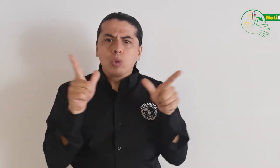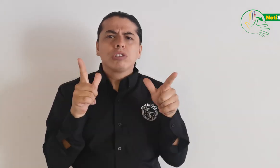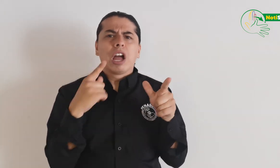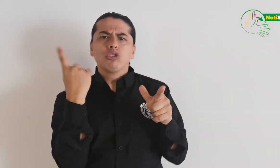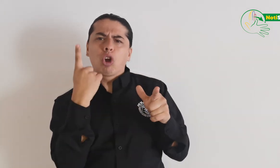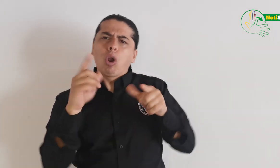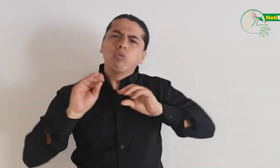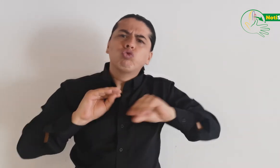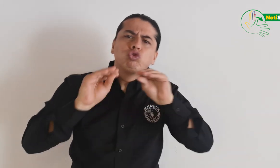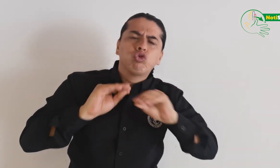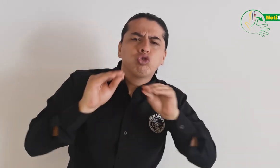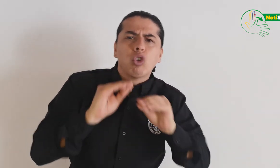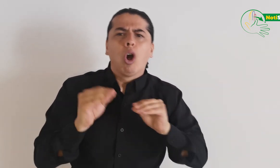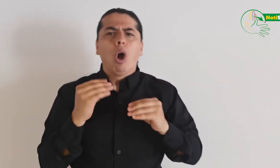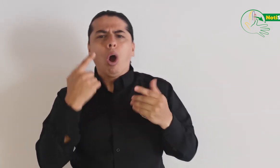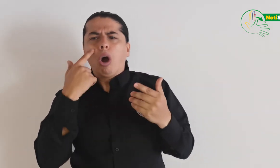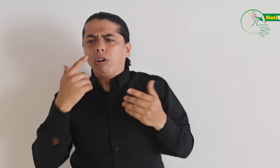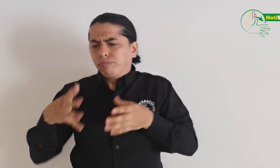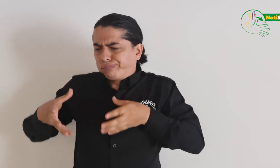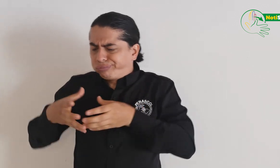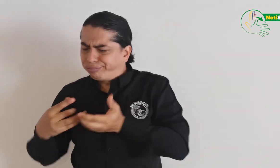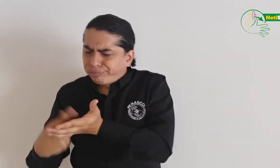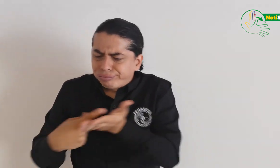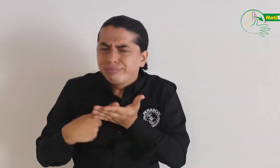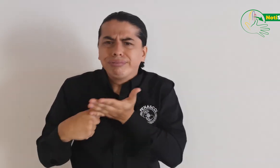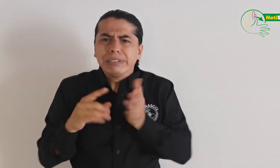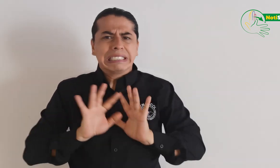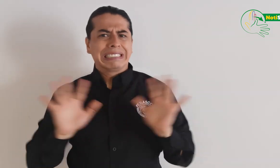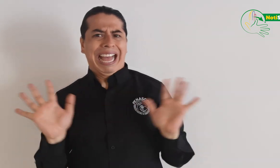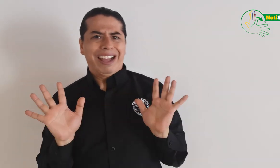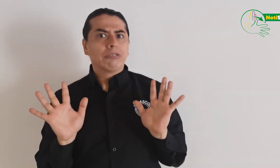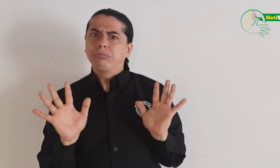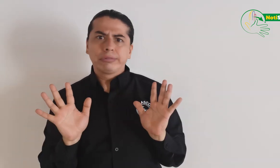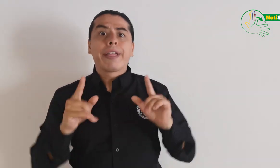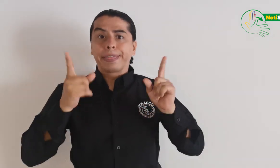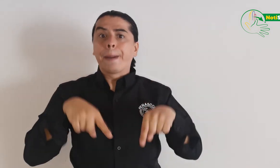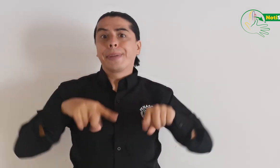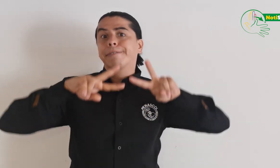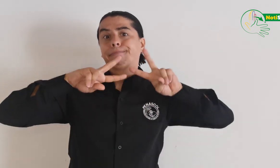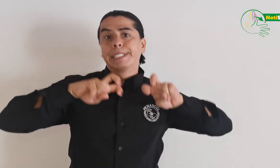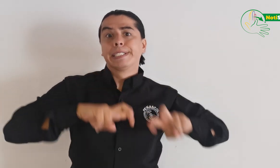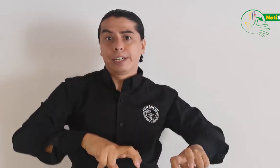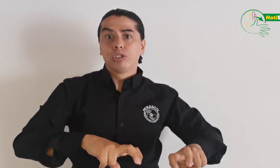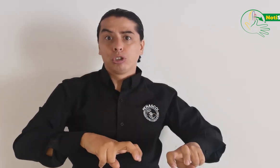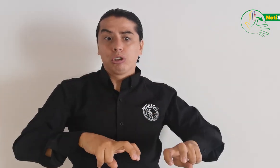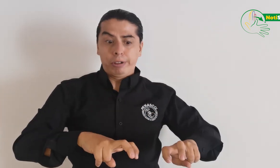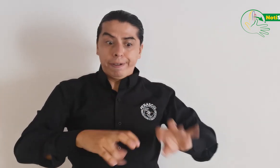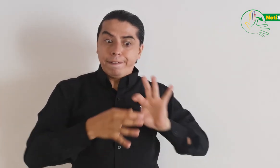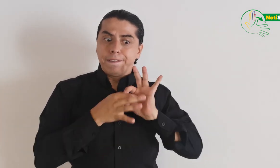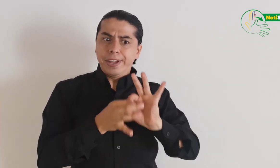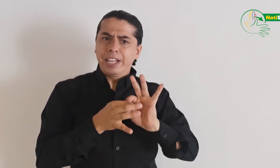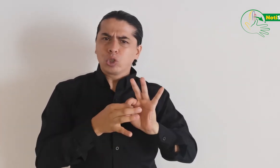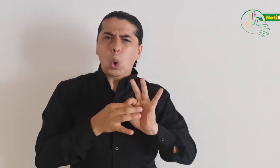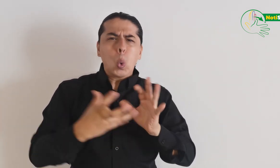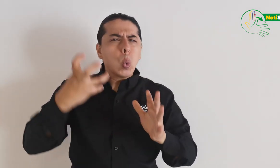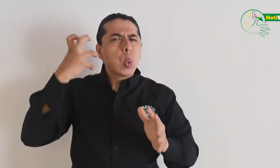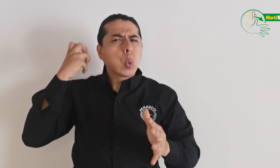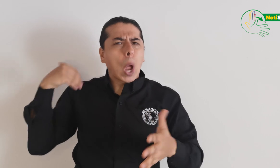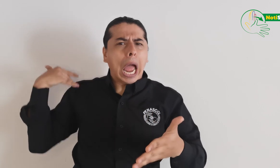proyectado realizar no solo el proceso de formación en planeación lingüística y las discusiones que se dan alrededor, sino que también nos vamos a encaminar en